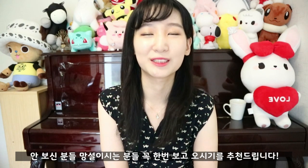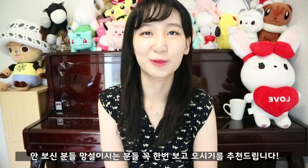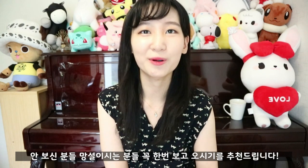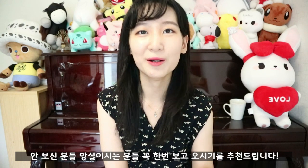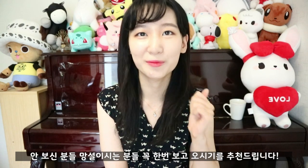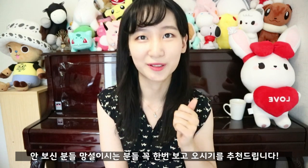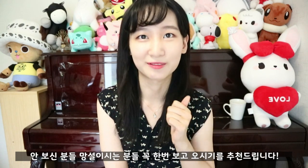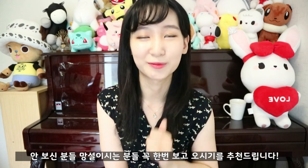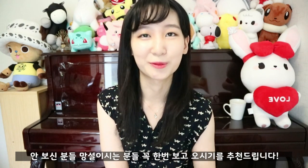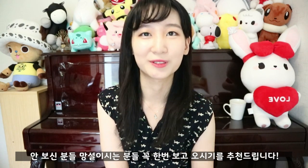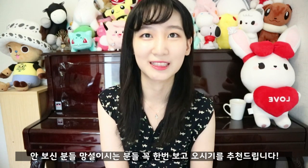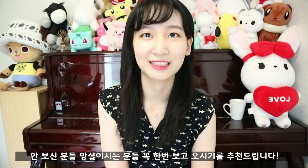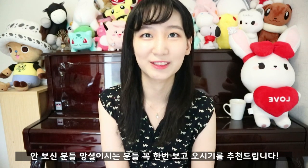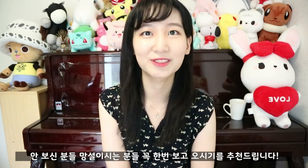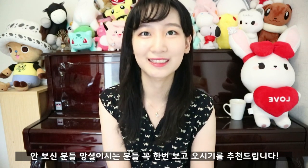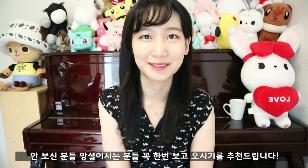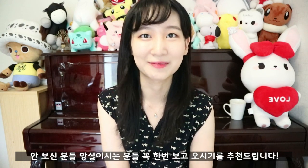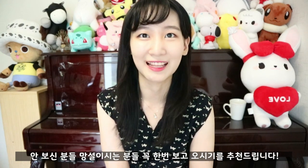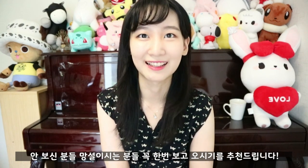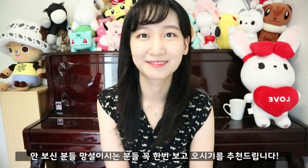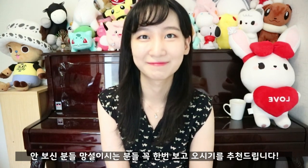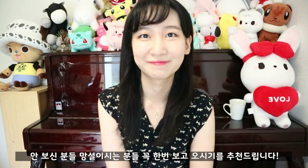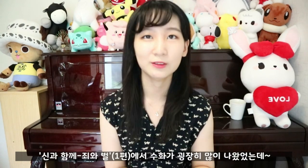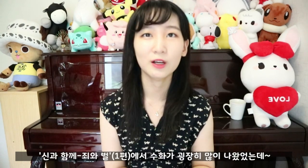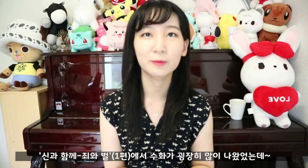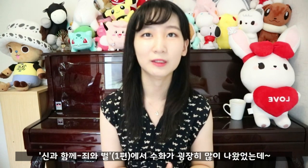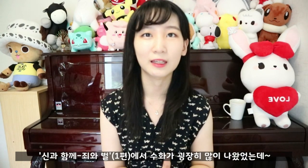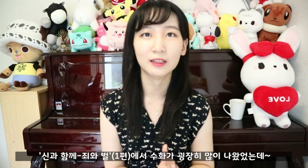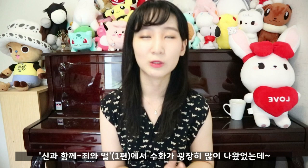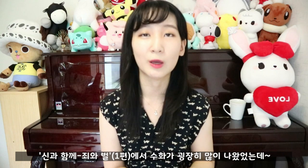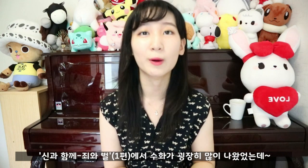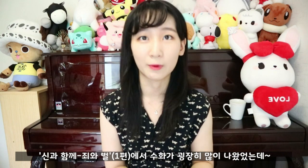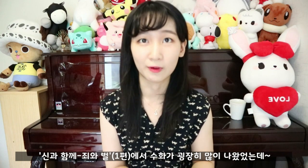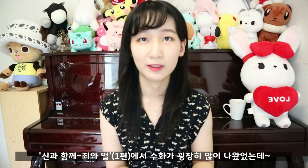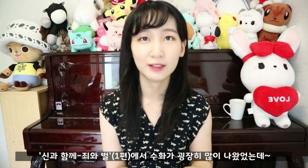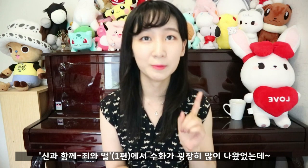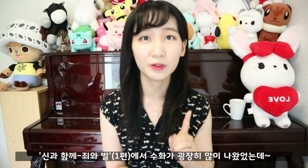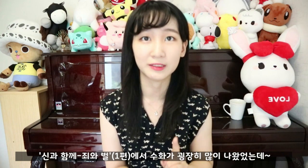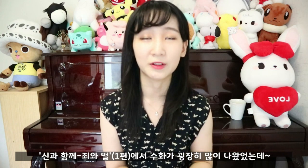분들 꼭 한번 보고 오시기를 추천드립니다. 신과 함께 죄와 벌